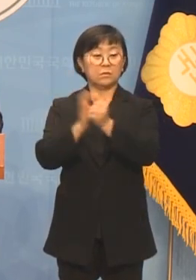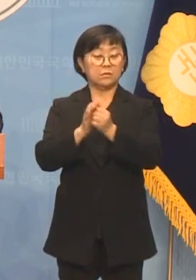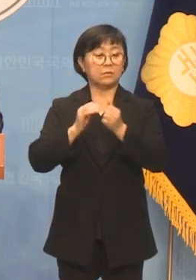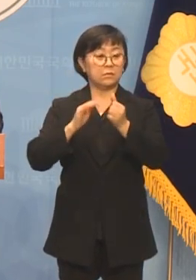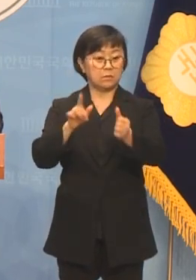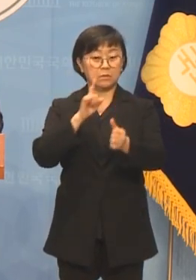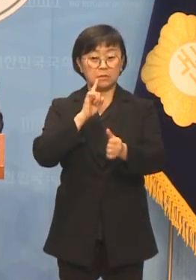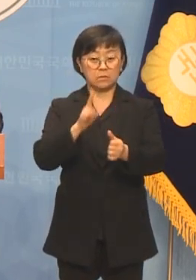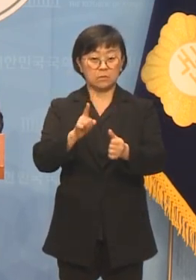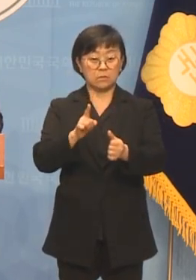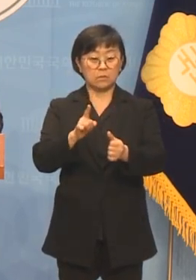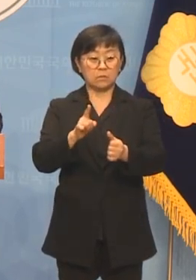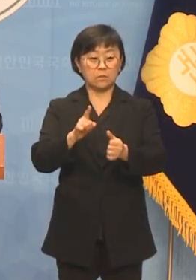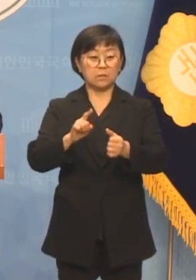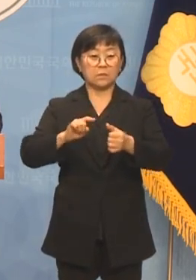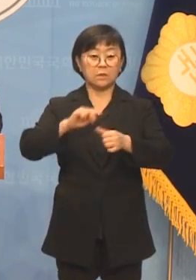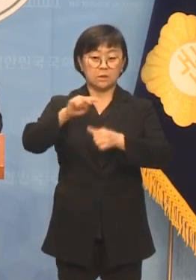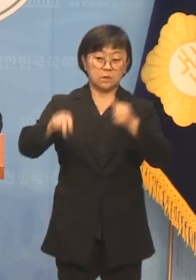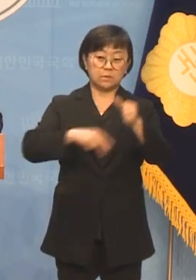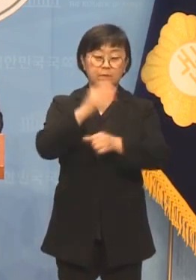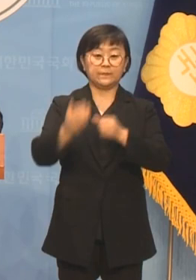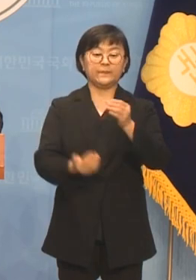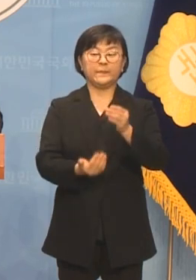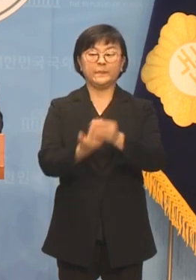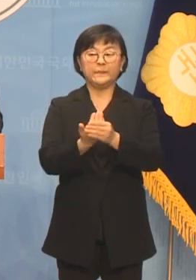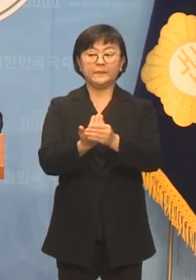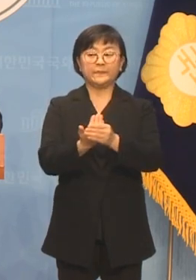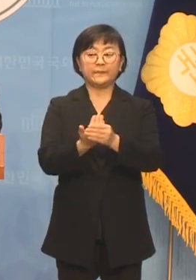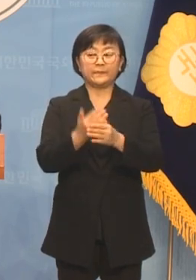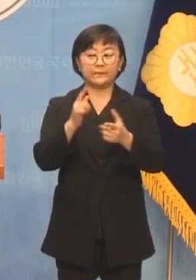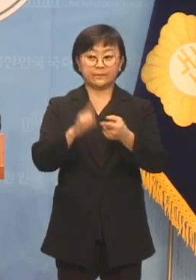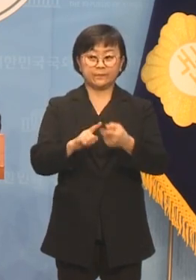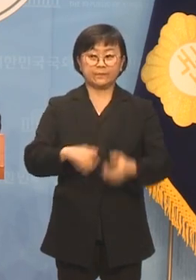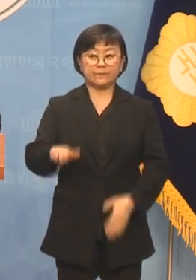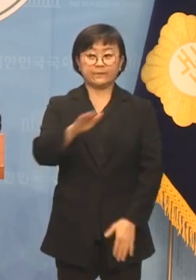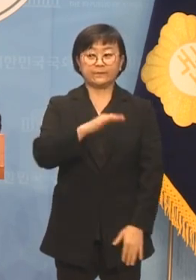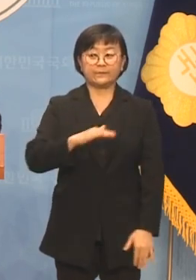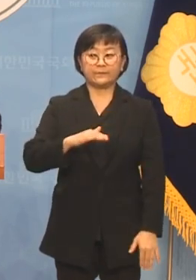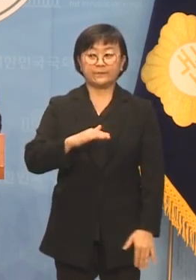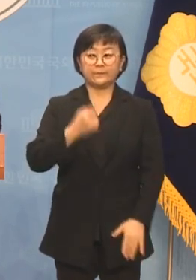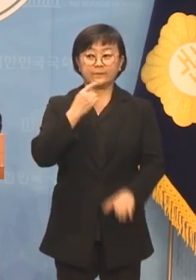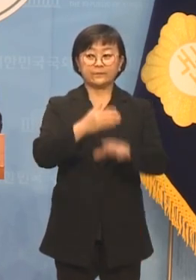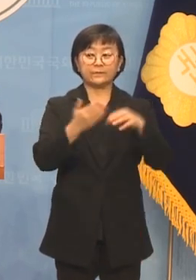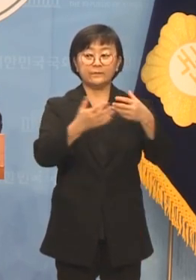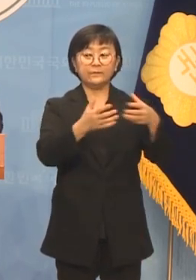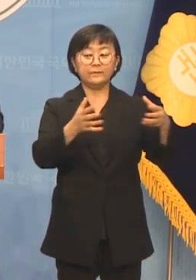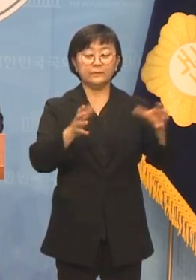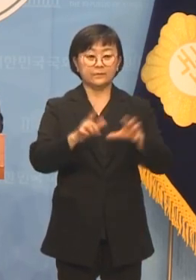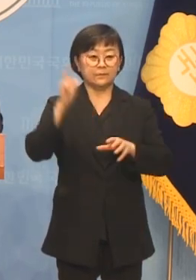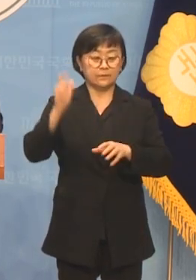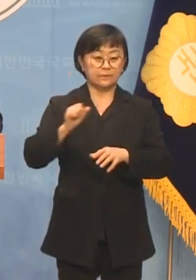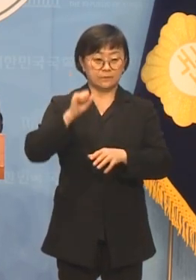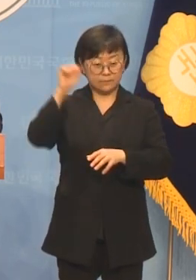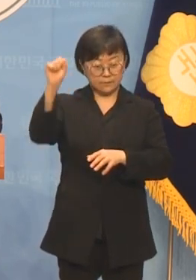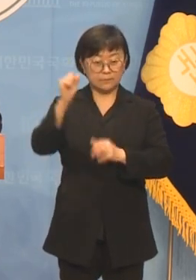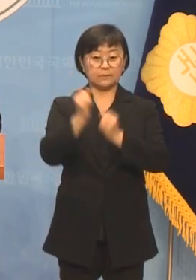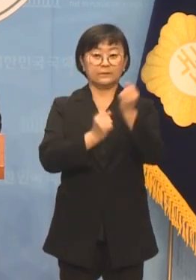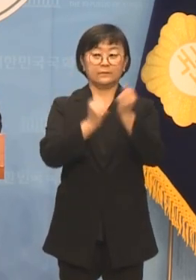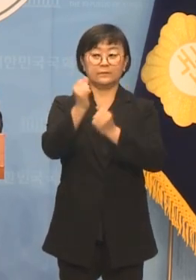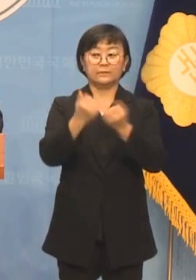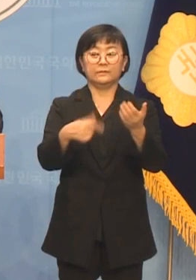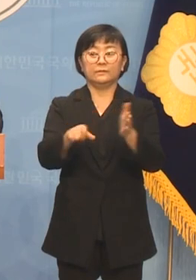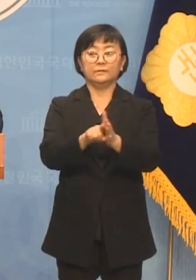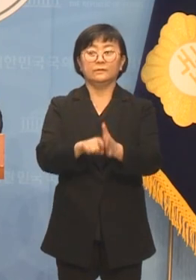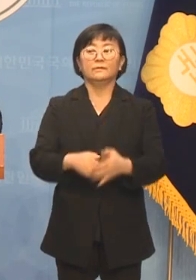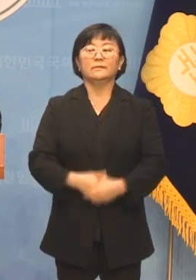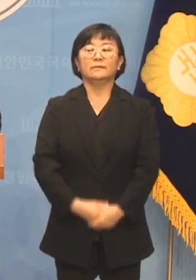내보내겠다, 이렇게 하는 말도 안 되는 상황이 벌어지고 있습니다. 그래서 여기에 대해서 저희 더불어민주당은 강력하게 규탄을 하는 기자회견을